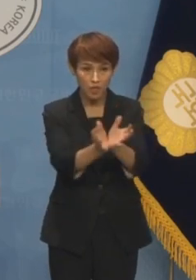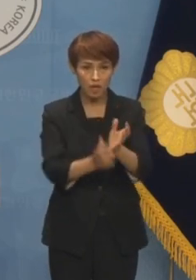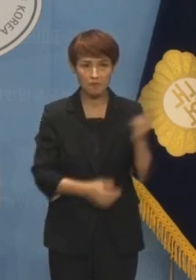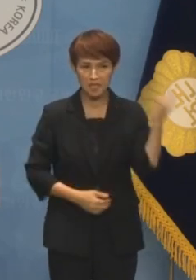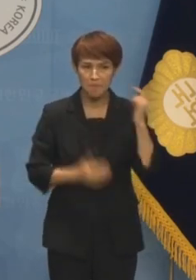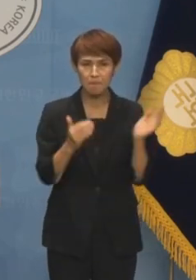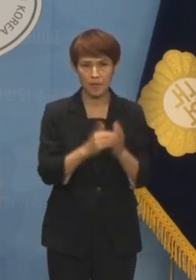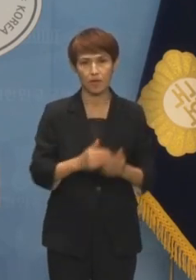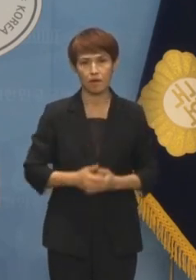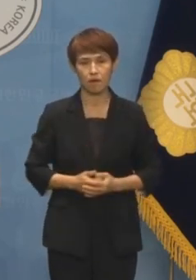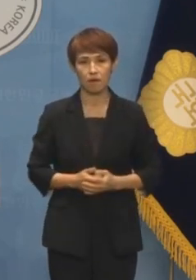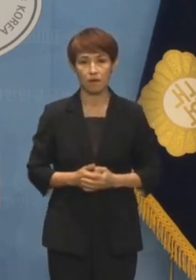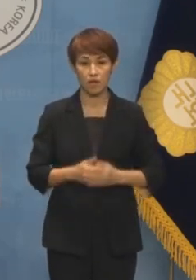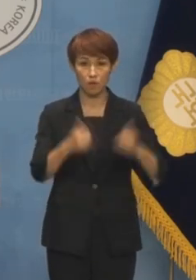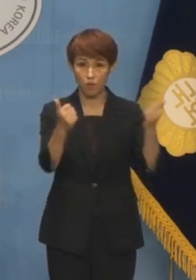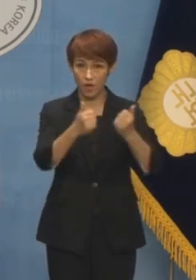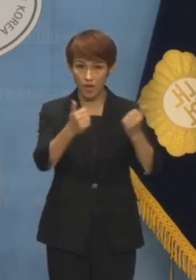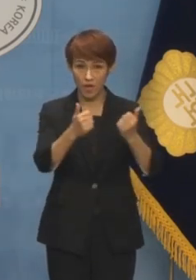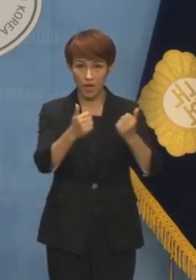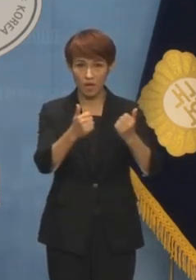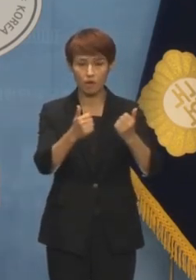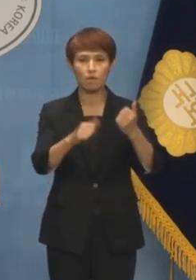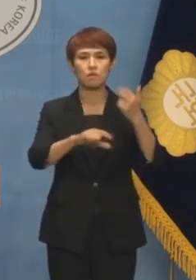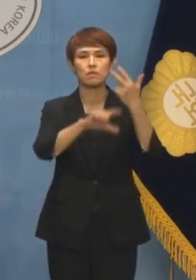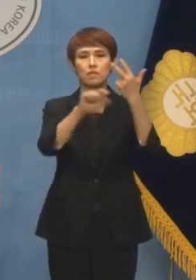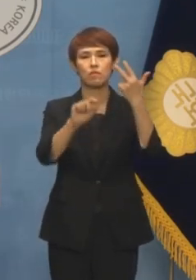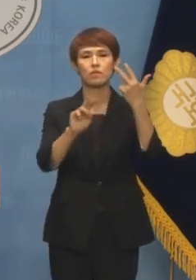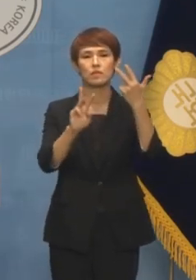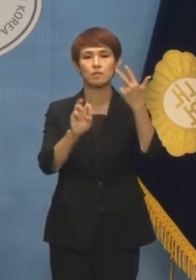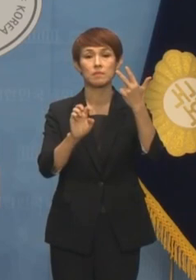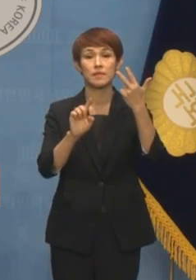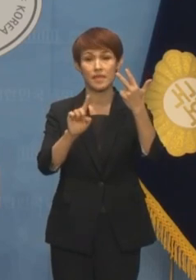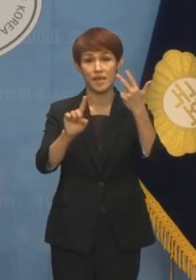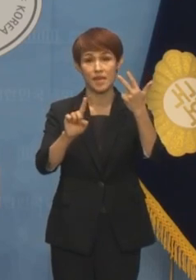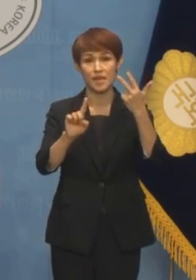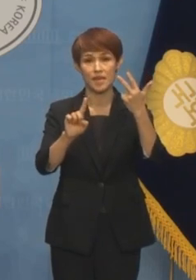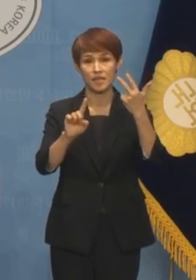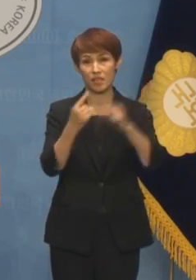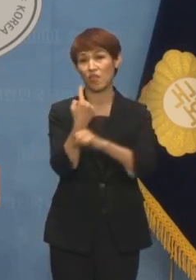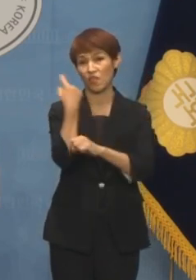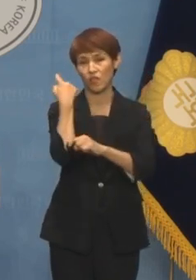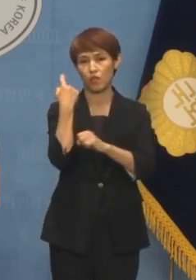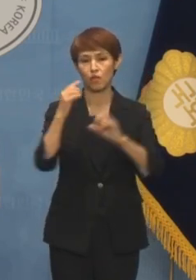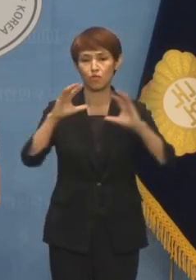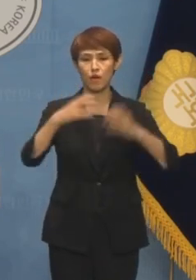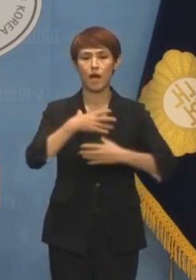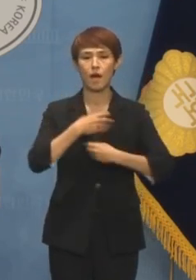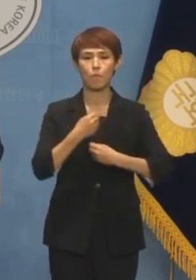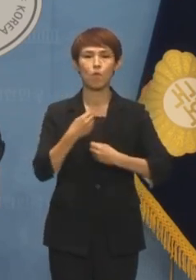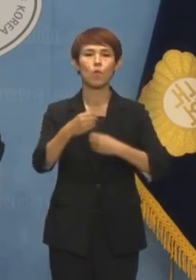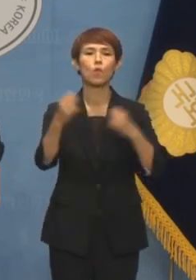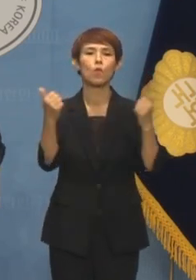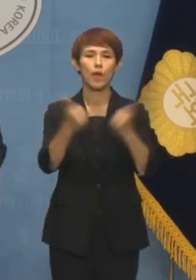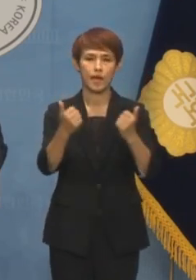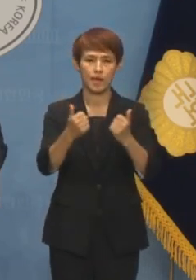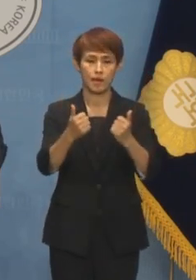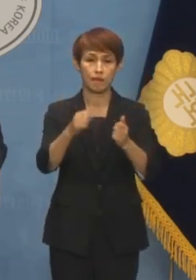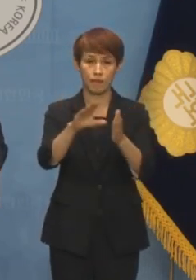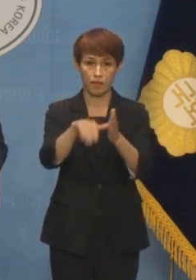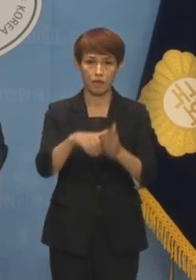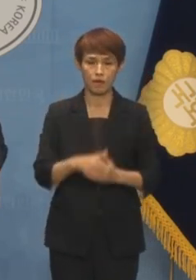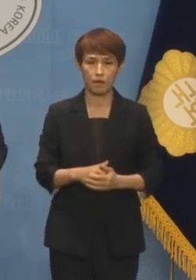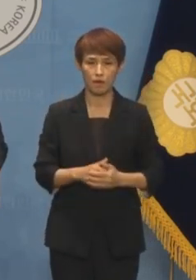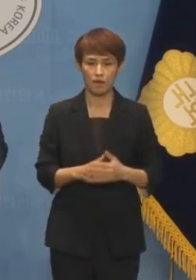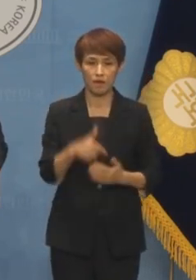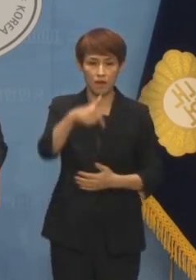현장으로 지목된 이 회의는 지난해 7월 31일에 열린 국가안보실 회의입니다. 경로와